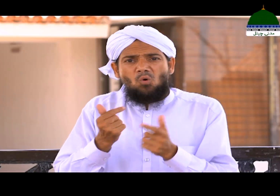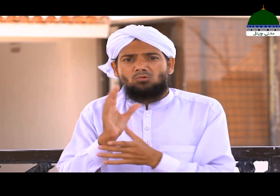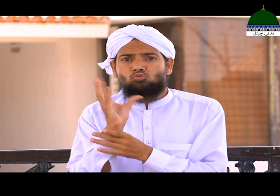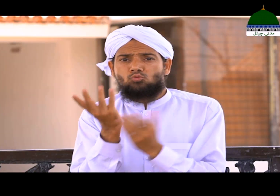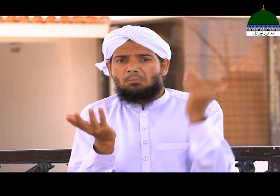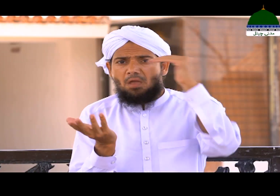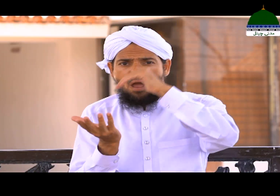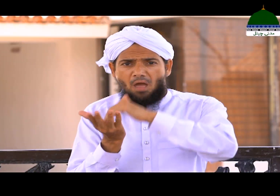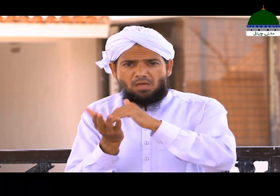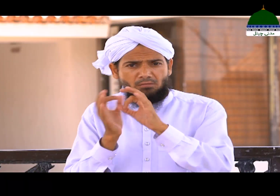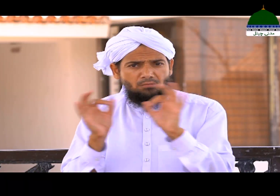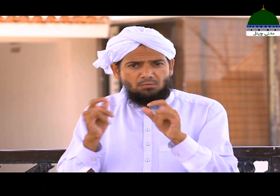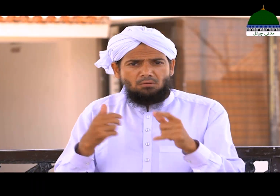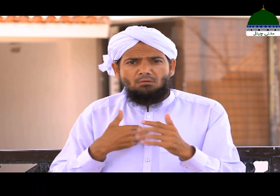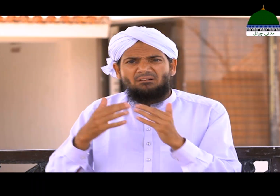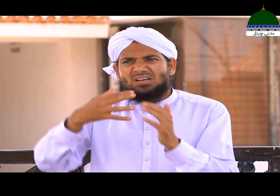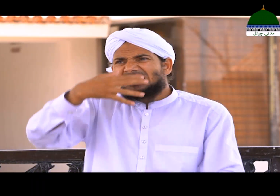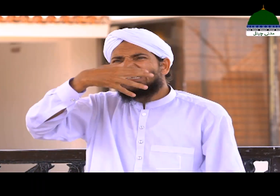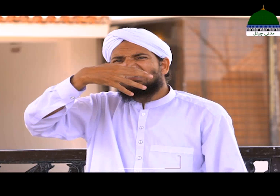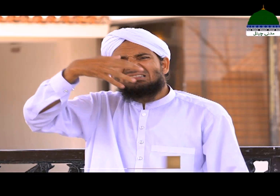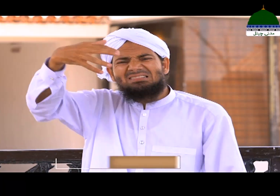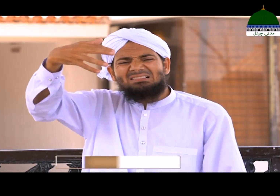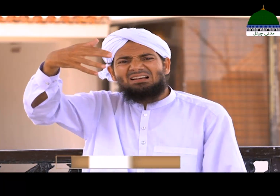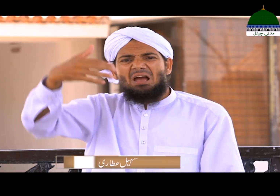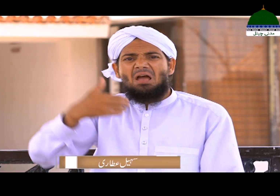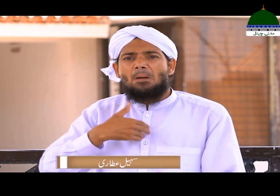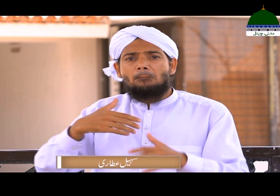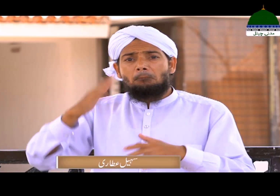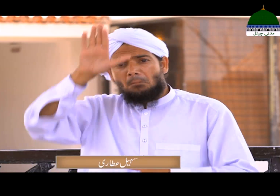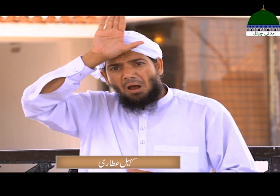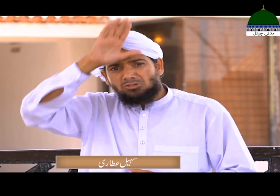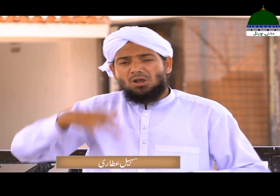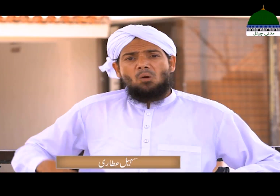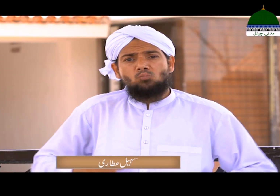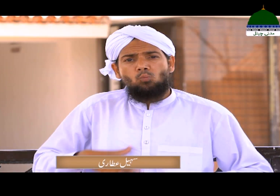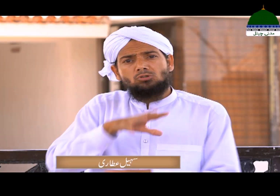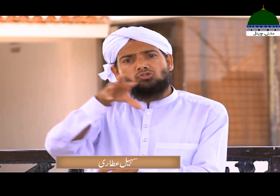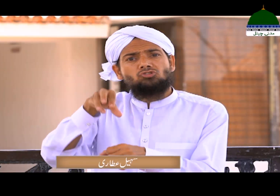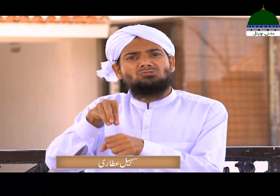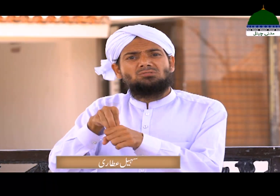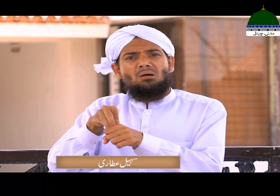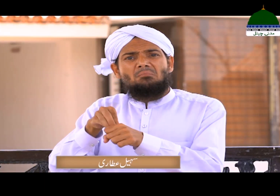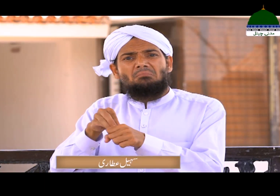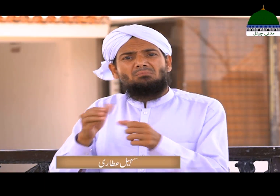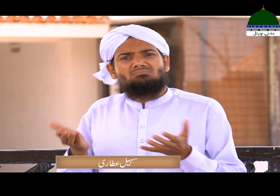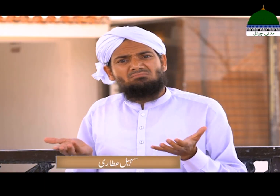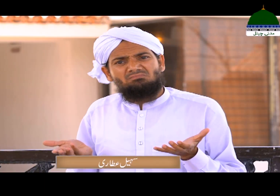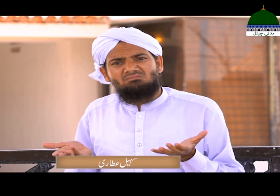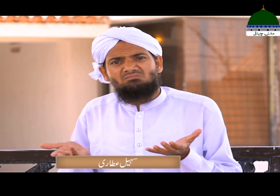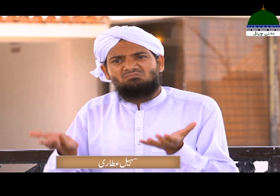پر تشریف لائے اور سارے محل کو اس ظالم بادشاہ اور اس کے سپاہیوں سمیت زمین بوس